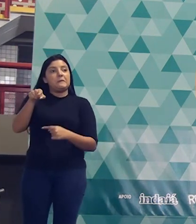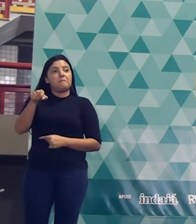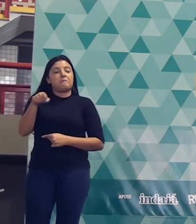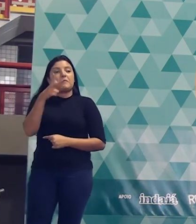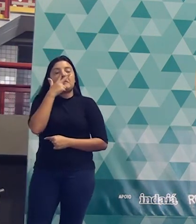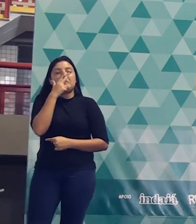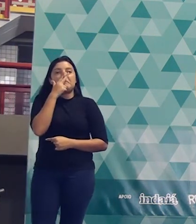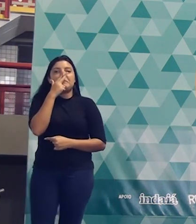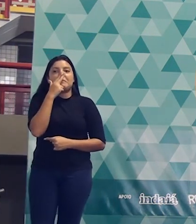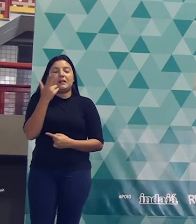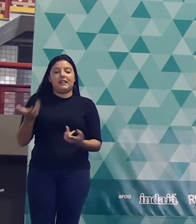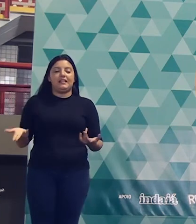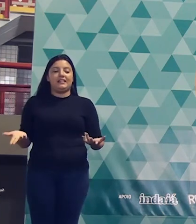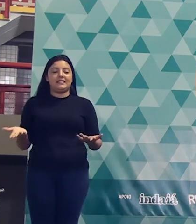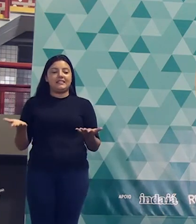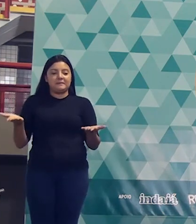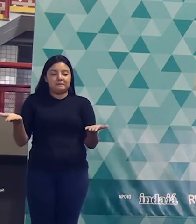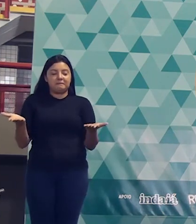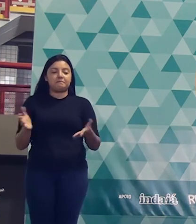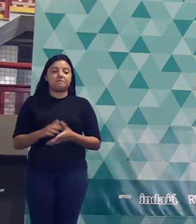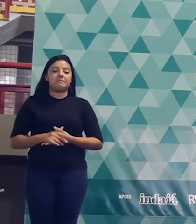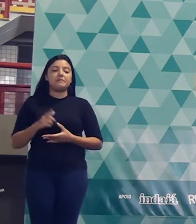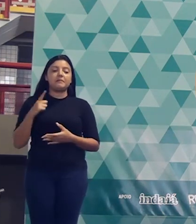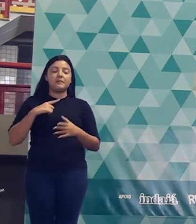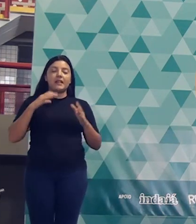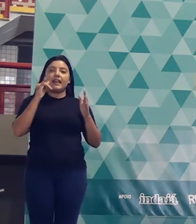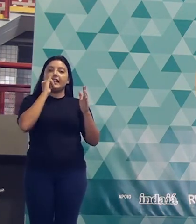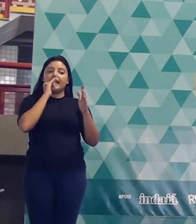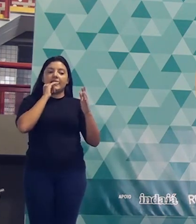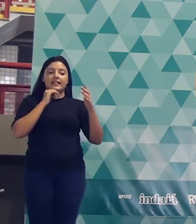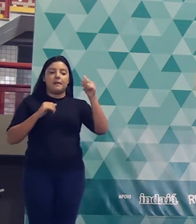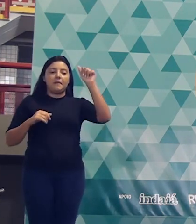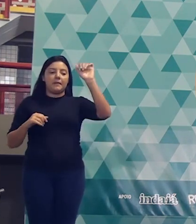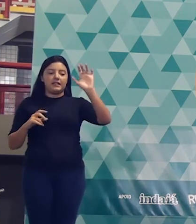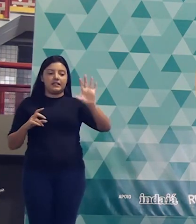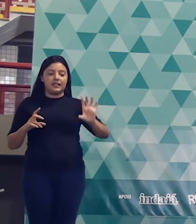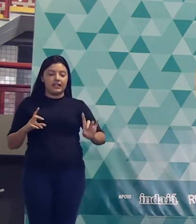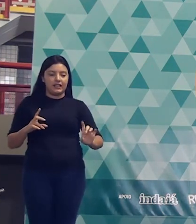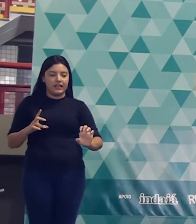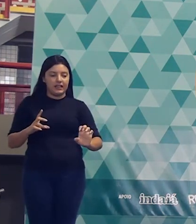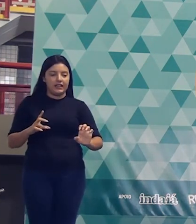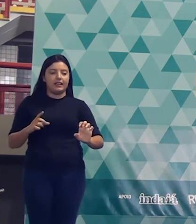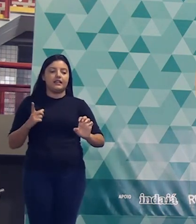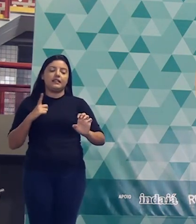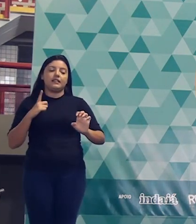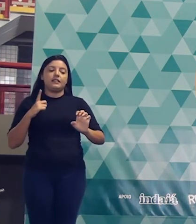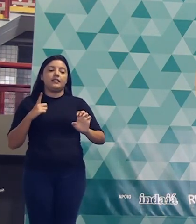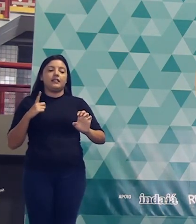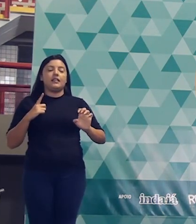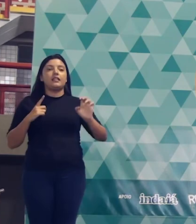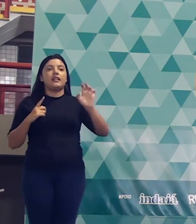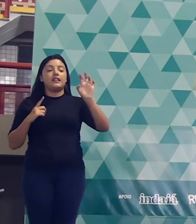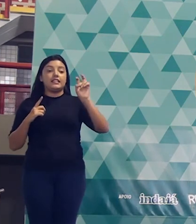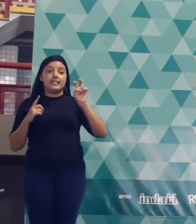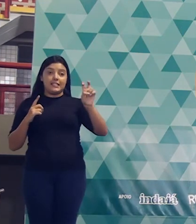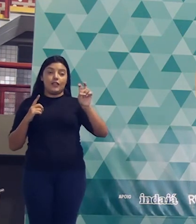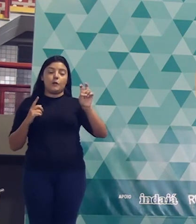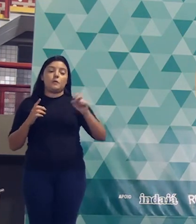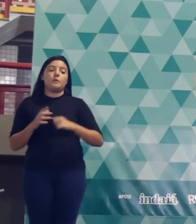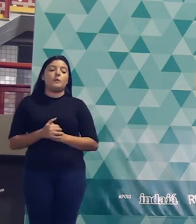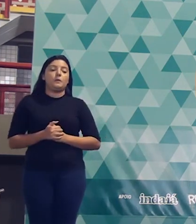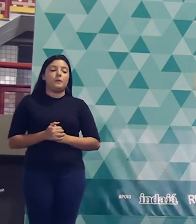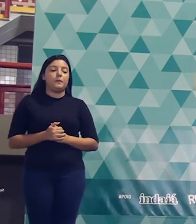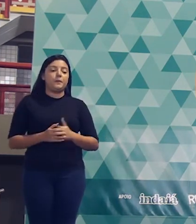uma insinuação. Vejamos aqui outros exemplos, ó. O que pressupõe as frases abaixo? Nós temos 5 aí. Na